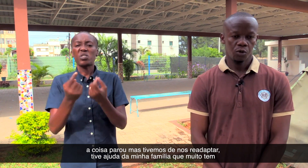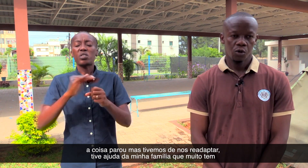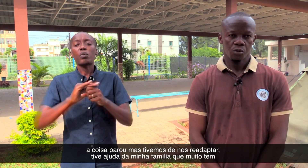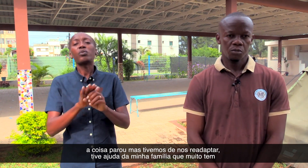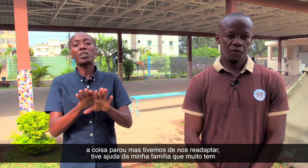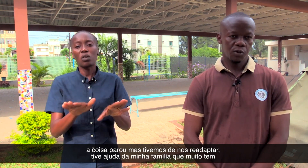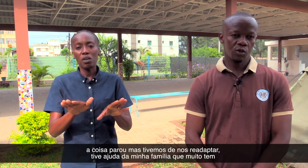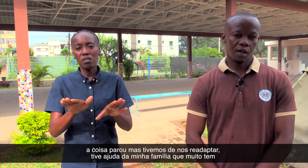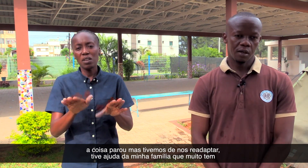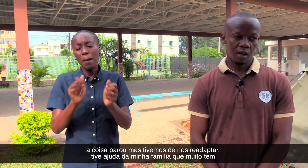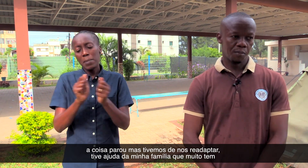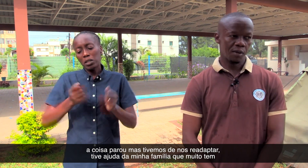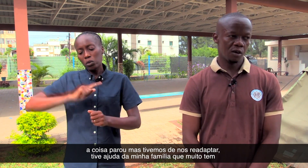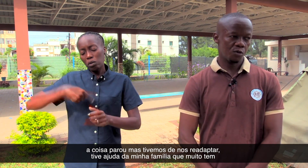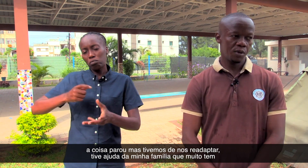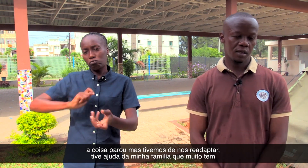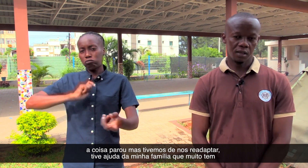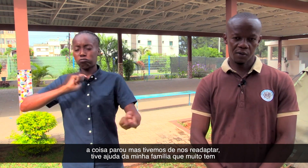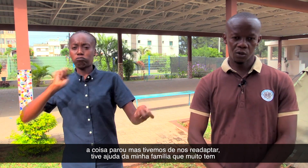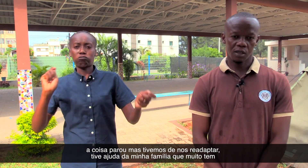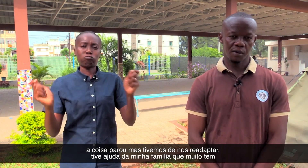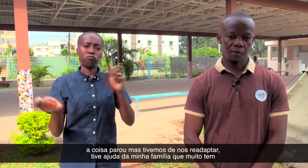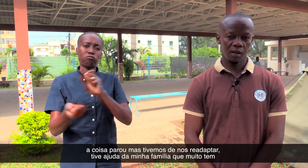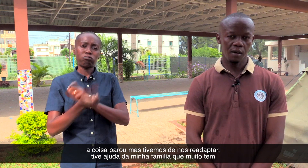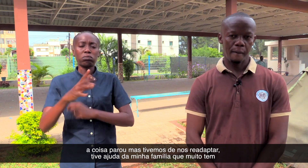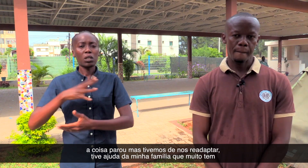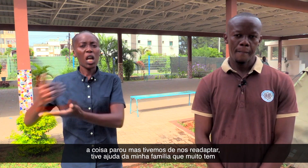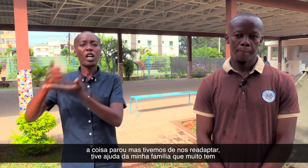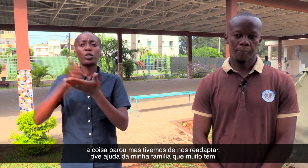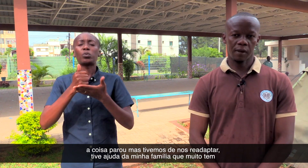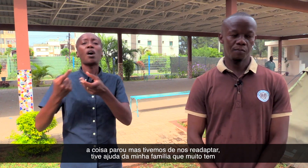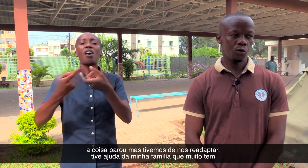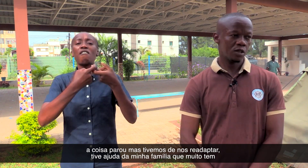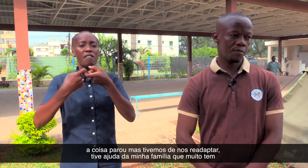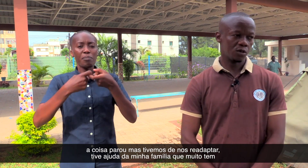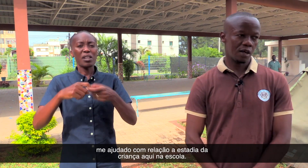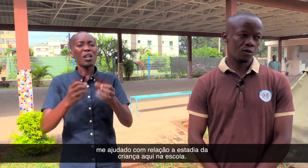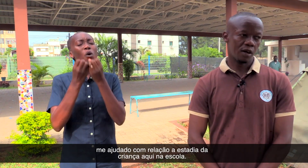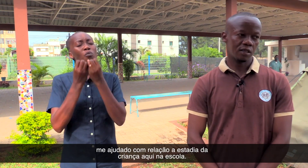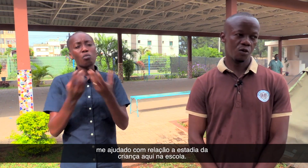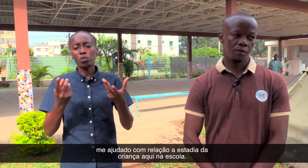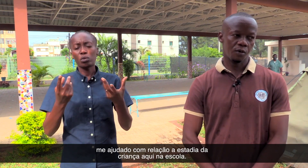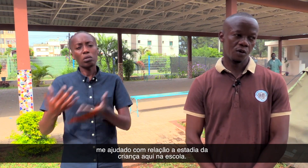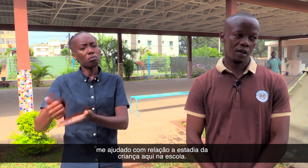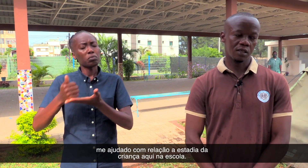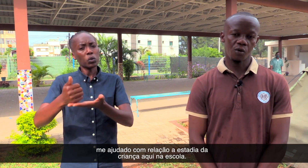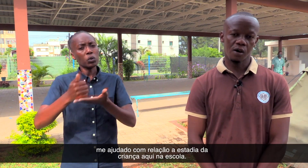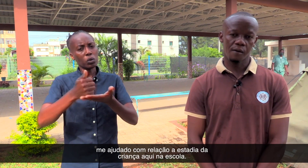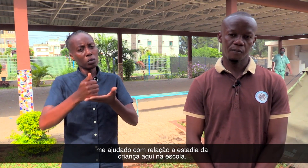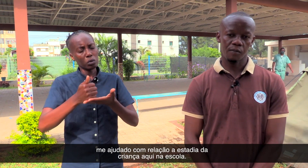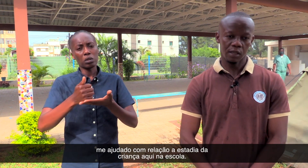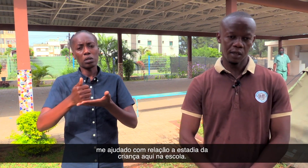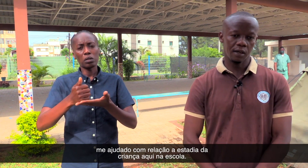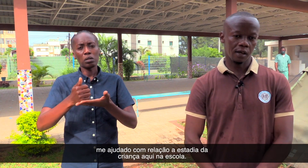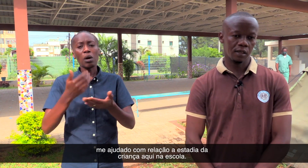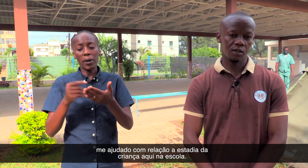Mas tivemos que nos readaptar, não vou mentir, tive a ajuda da minha família, que muito tem me ajudado com relação